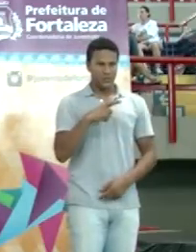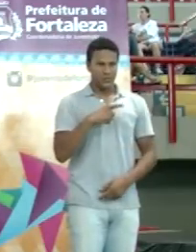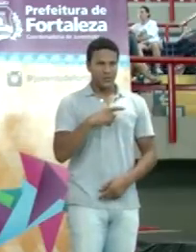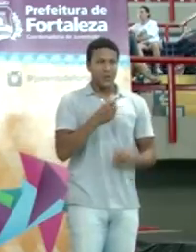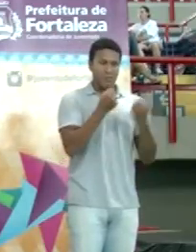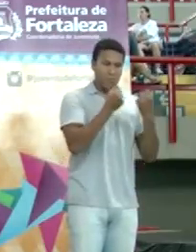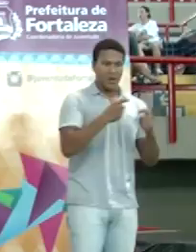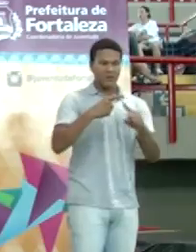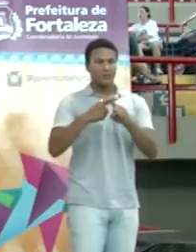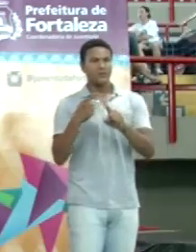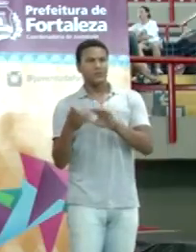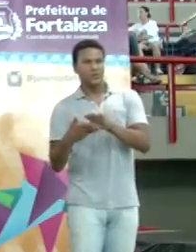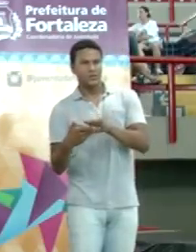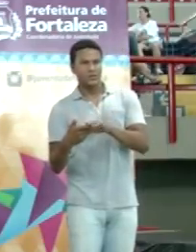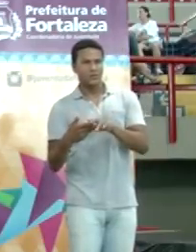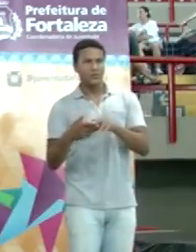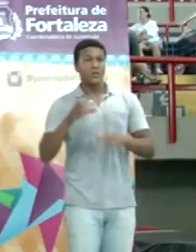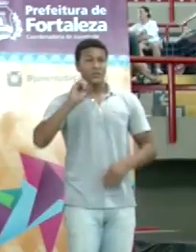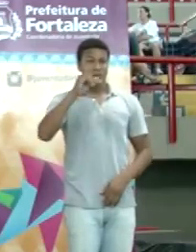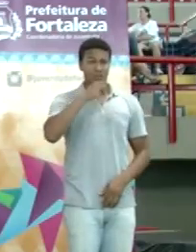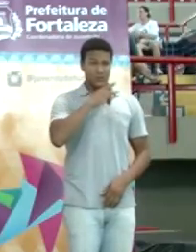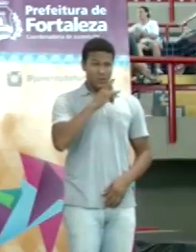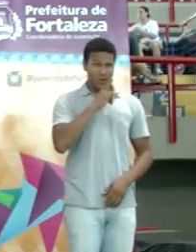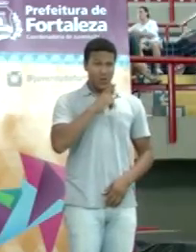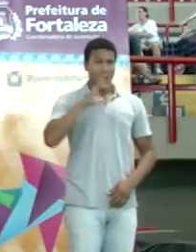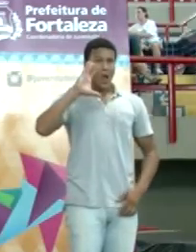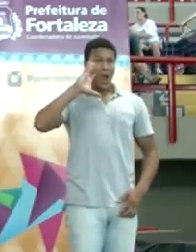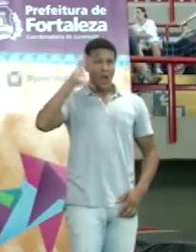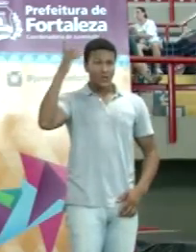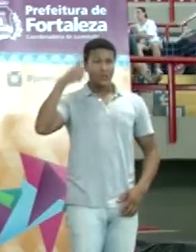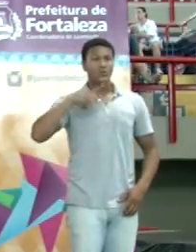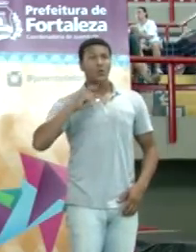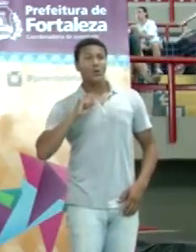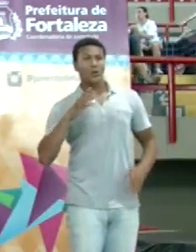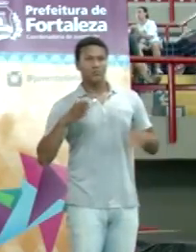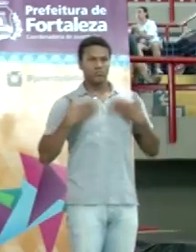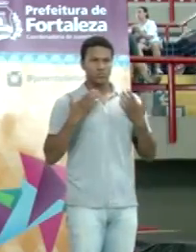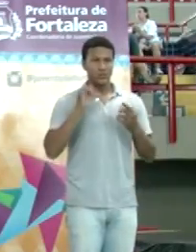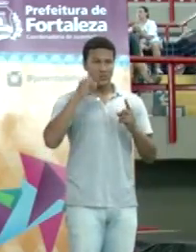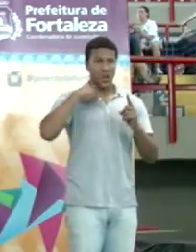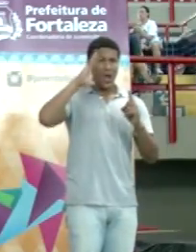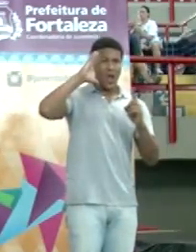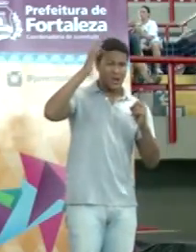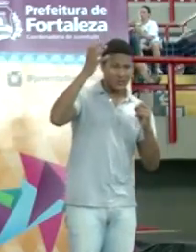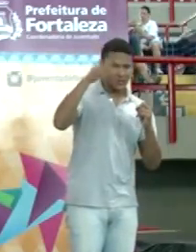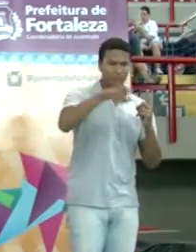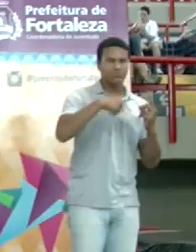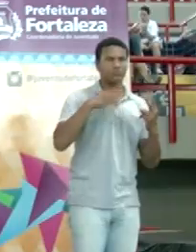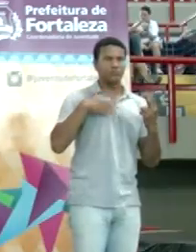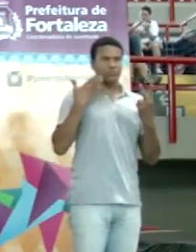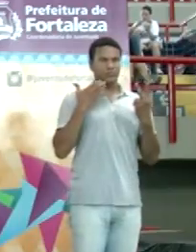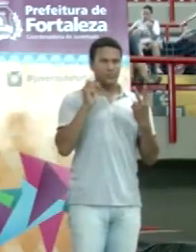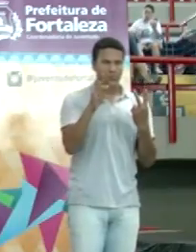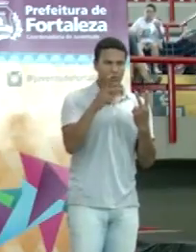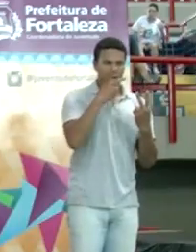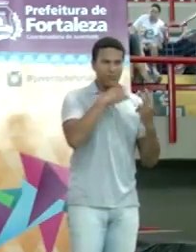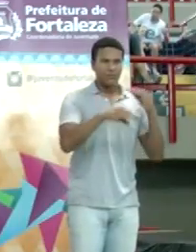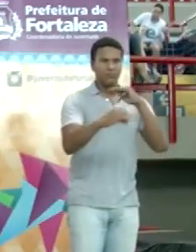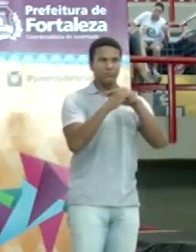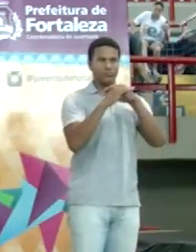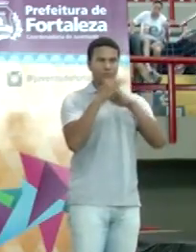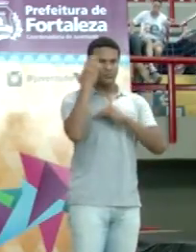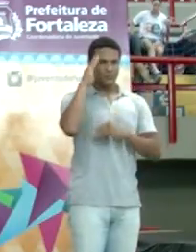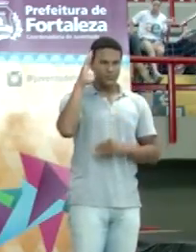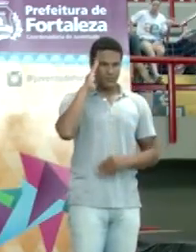ou é uma ação ou é uma reação. Concordam comigo ou não? Aí eu pergunto, toda ação gera